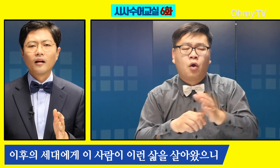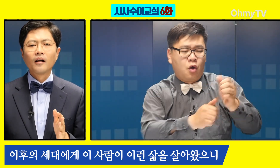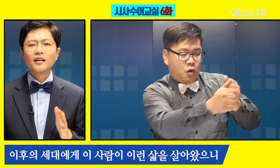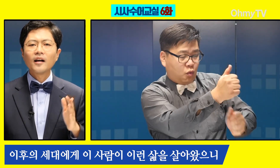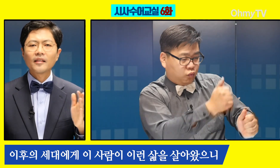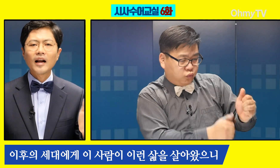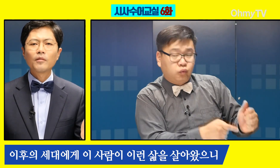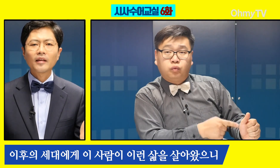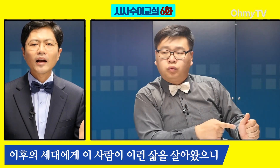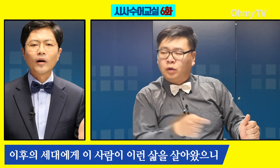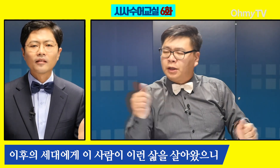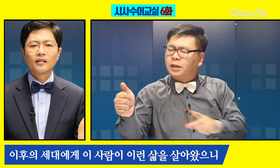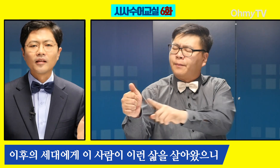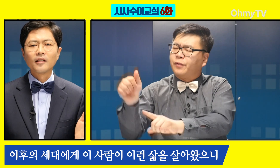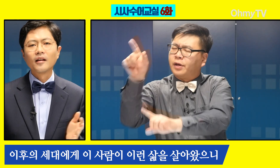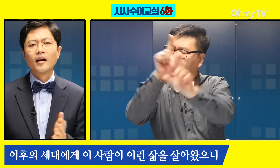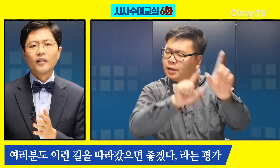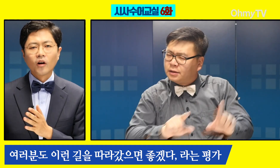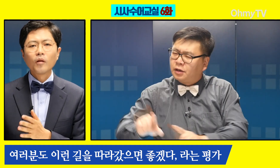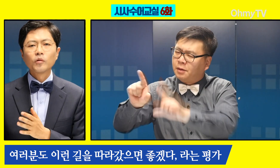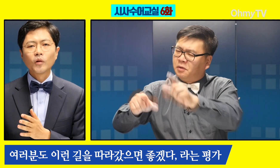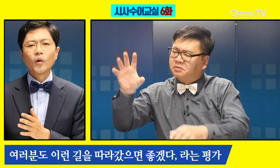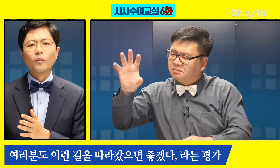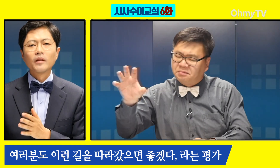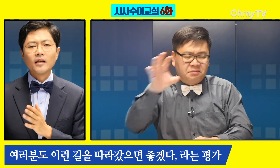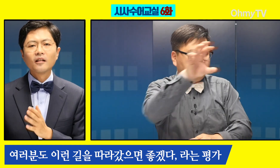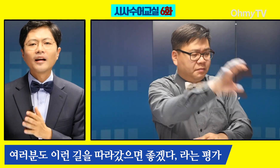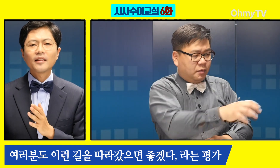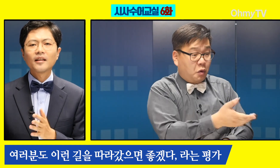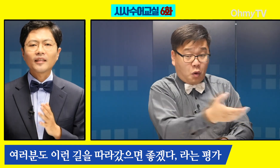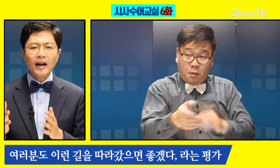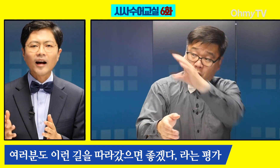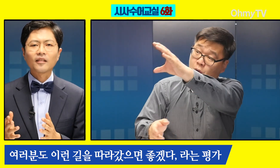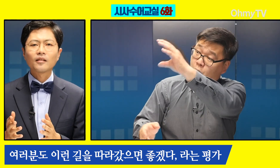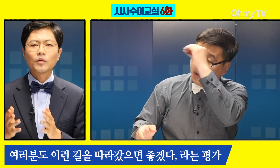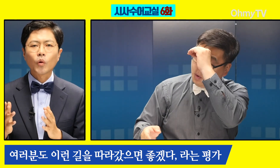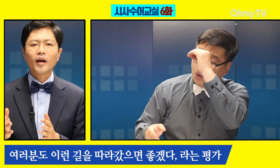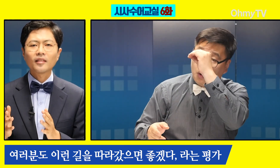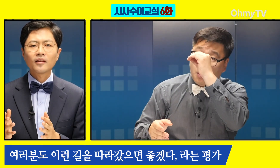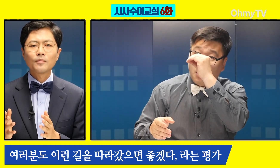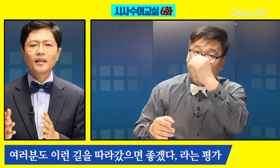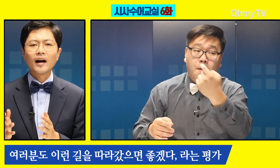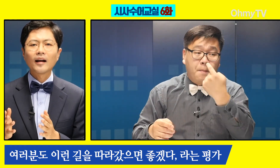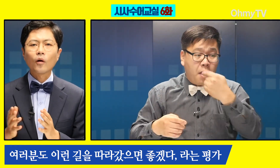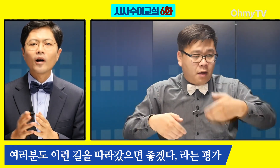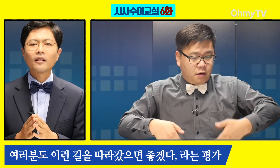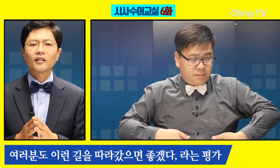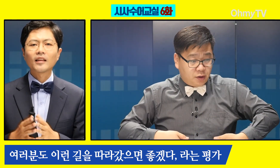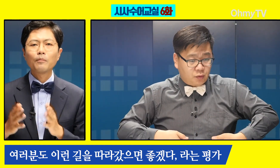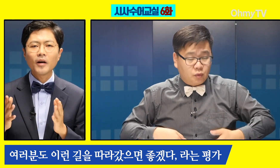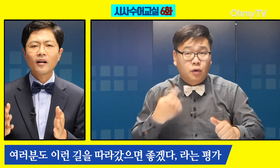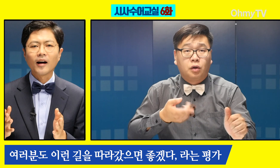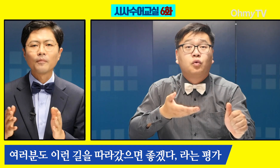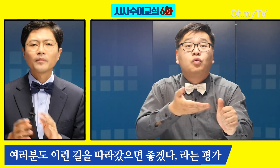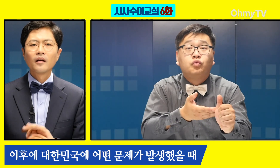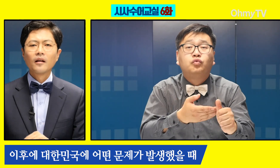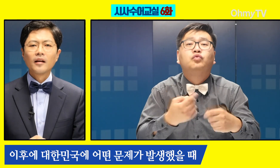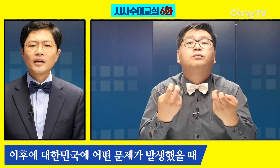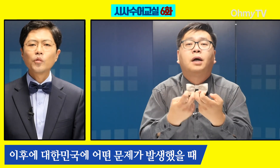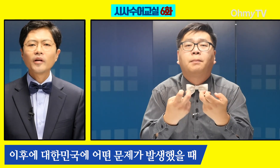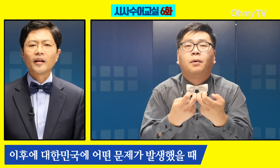사람이 이러한 삶을 살아왔으니 여러분도 이러한 길을 따라가셨으면 좋겠습니다 라고 하는 것에 대한